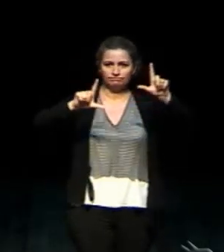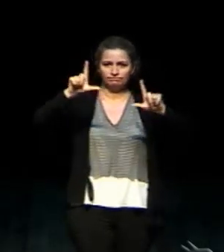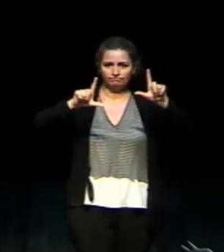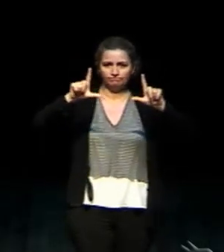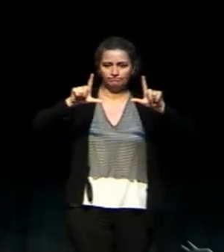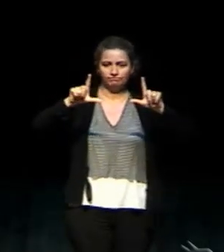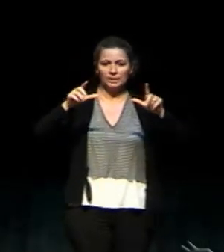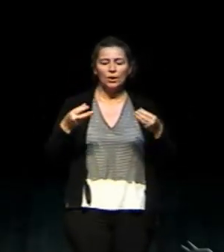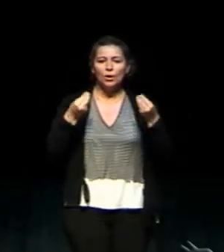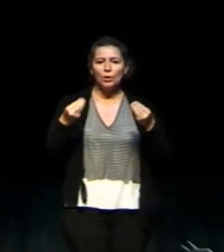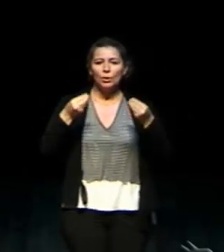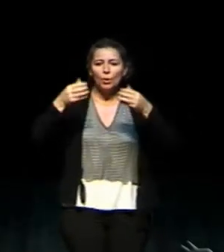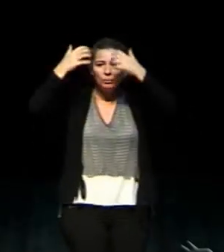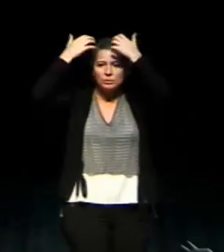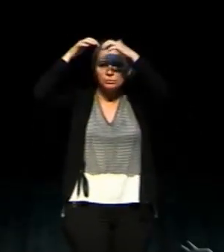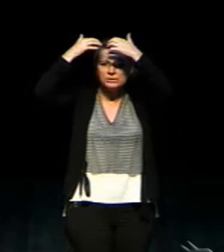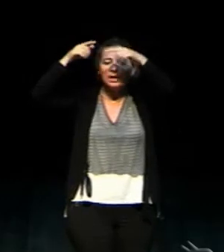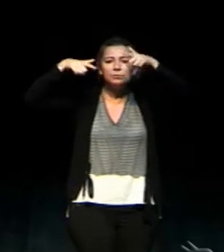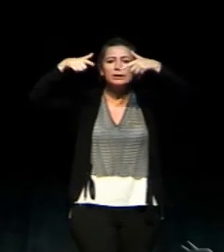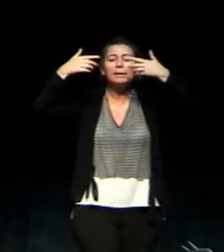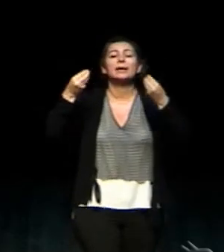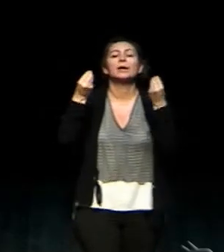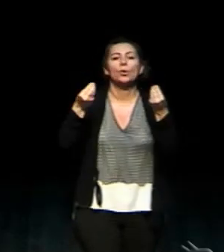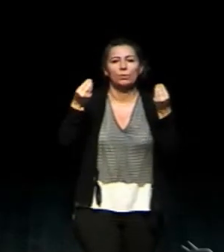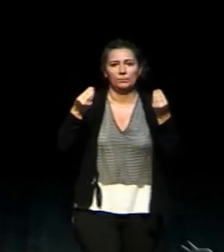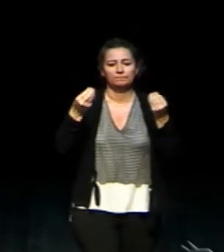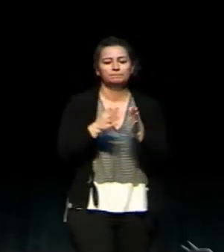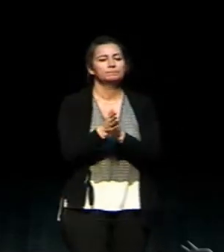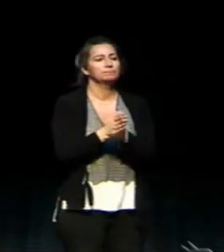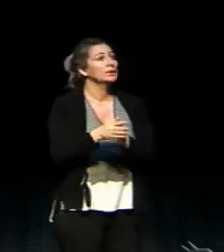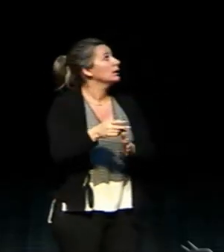Eu vou usar agora uma metáfora para apresentar isso. É como se durante